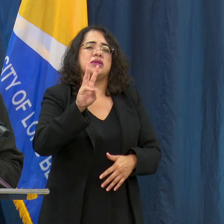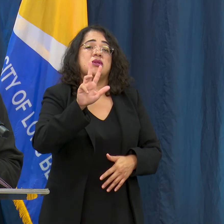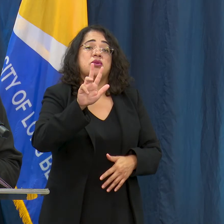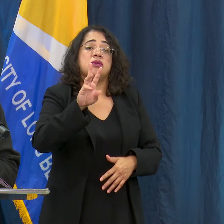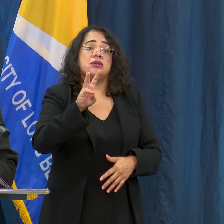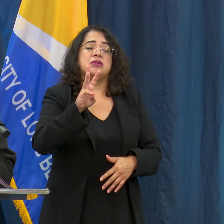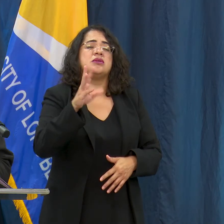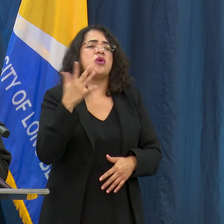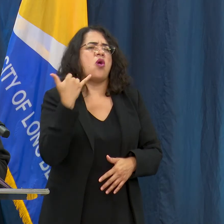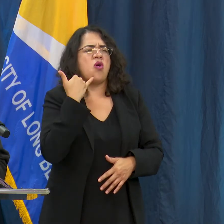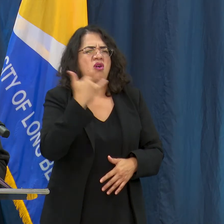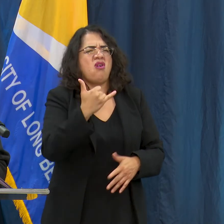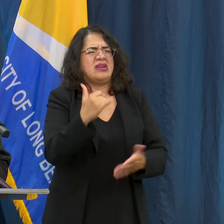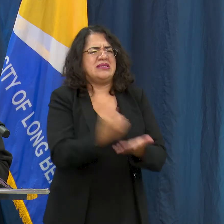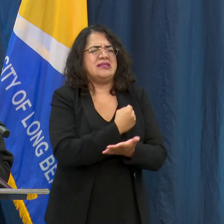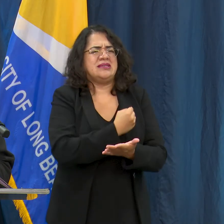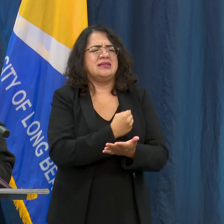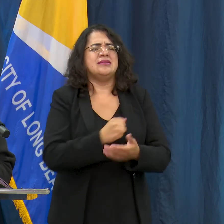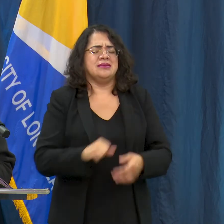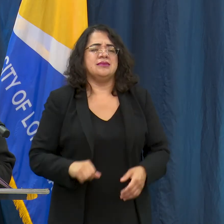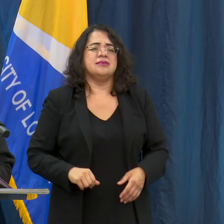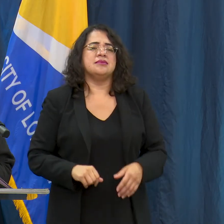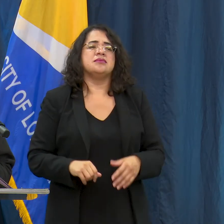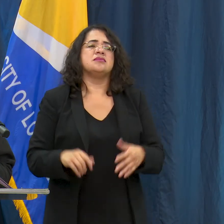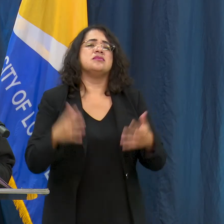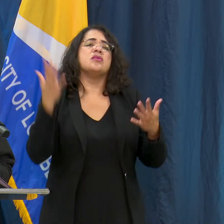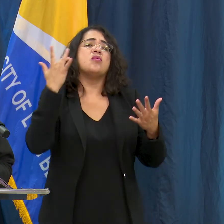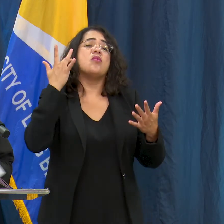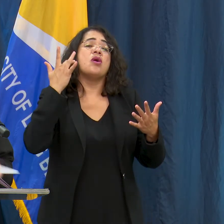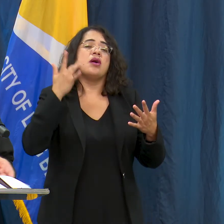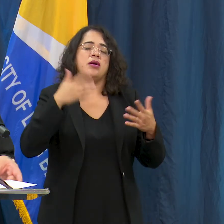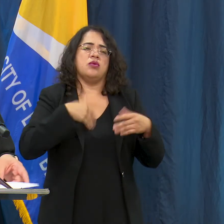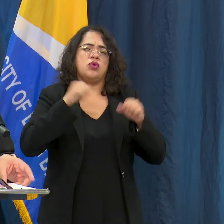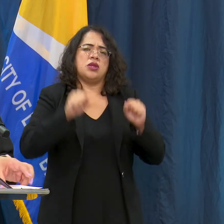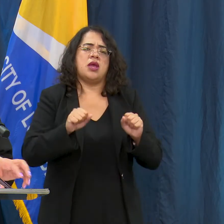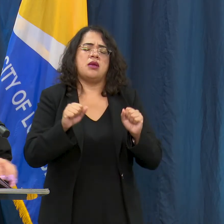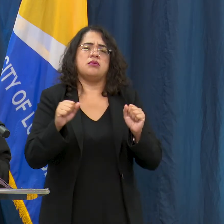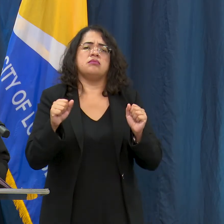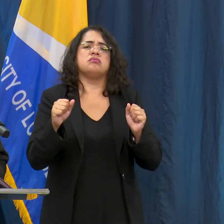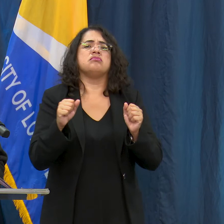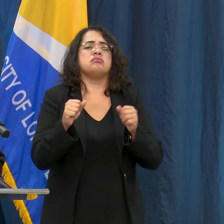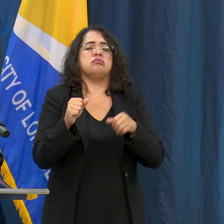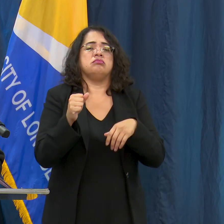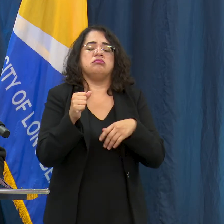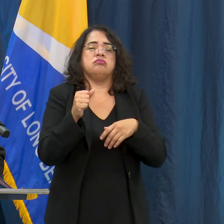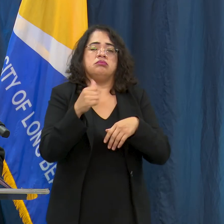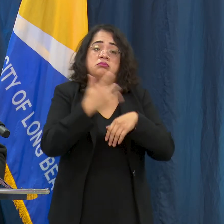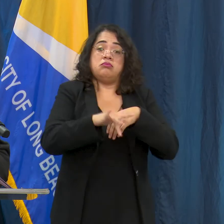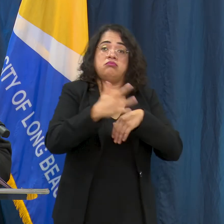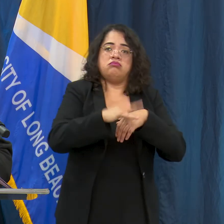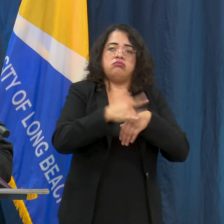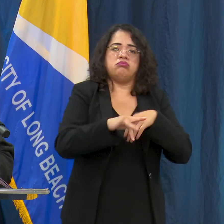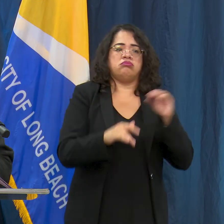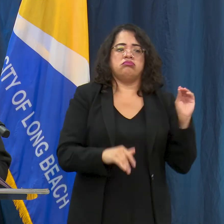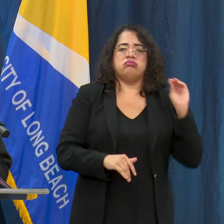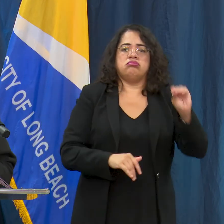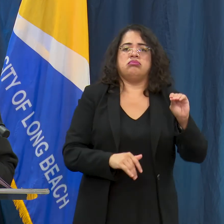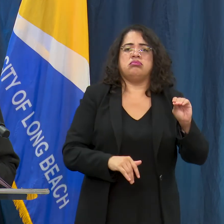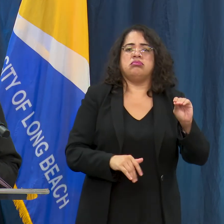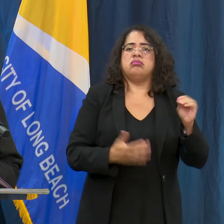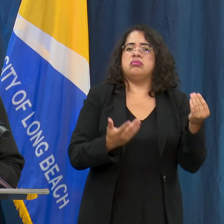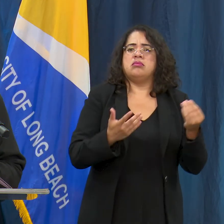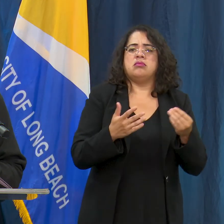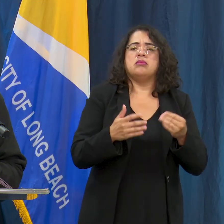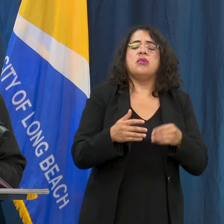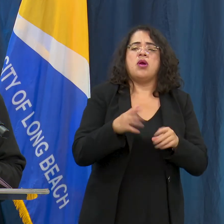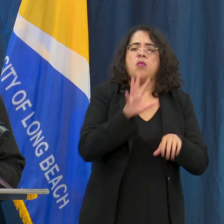562-570-4636, para que podamos poner a disposición a otra persona. También algunos de los últimos